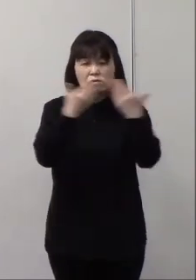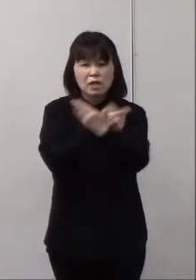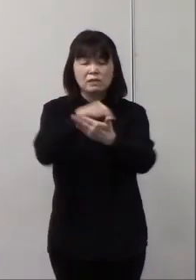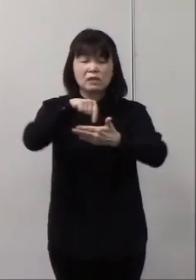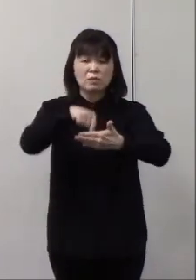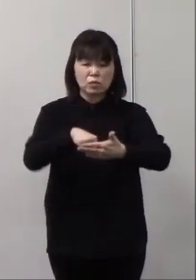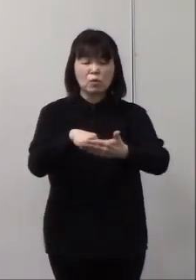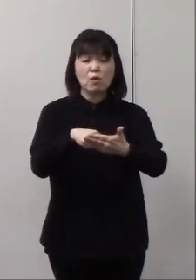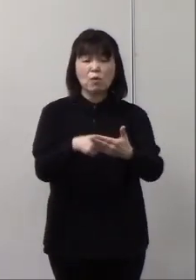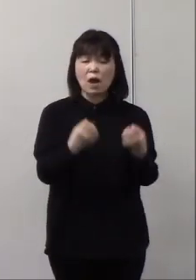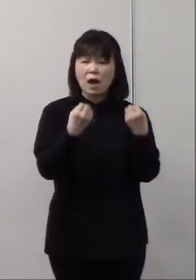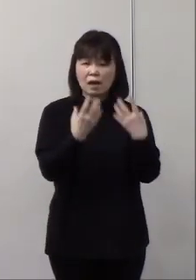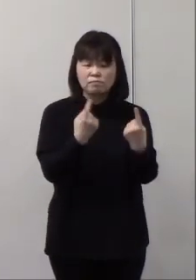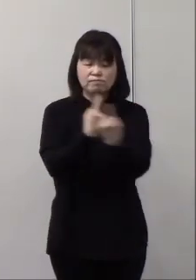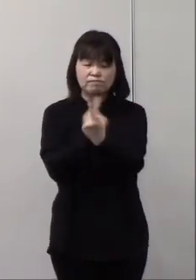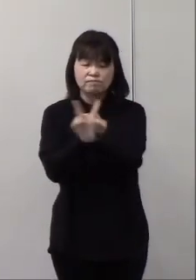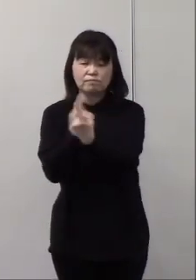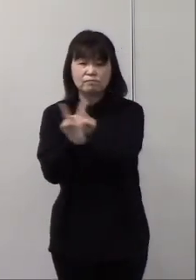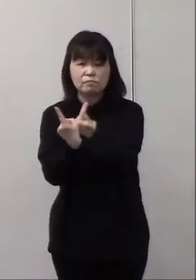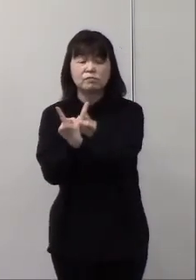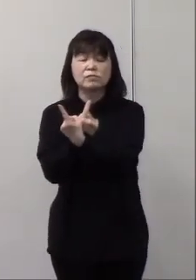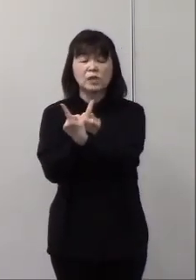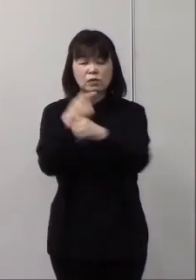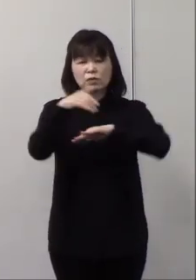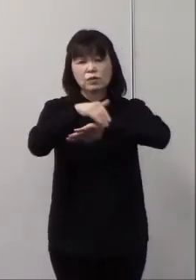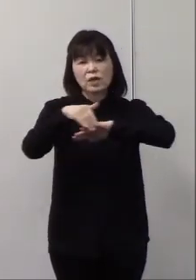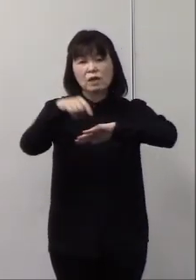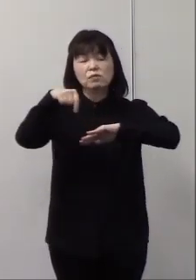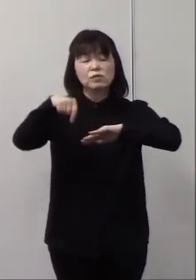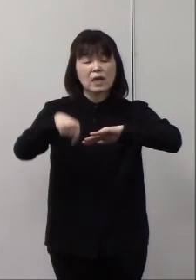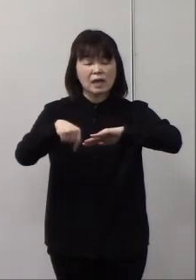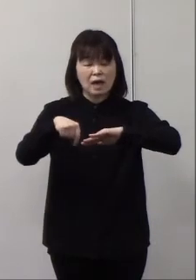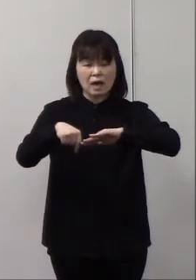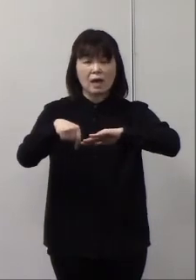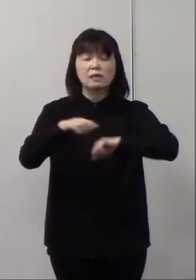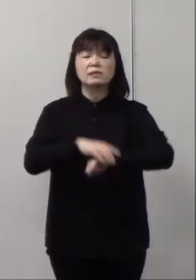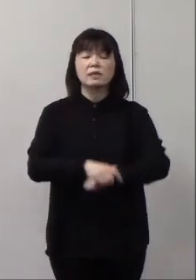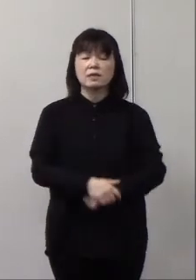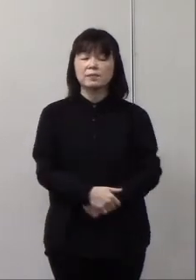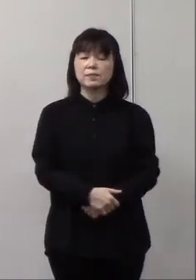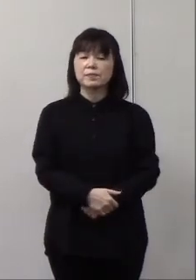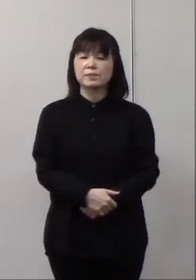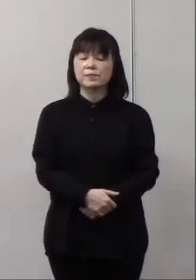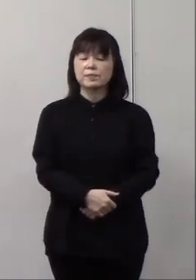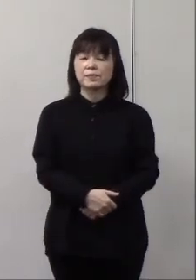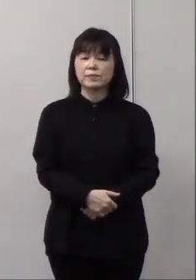新していく計画の中で、一部その